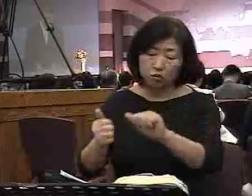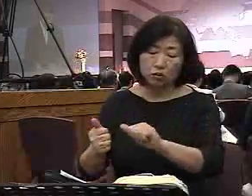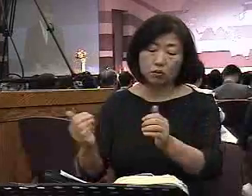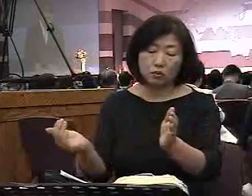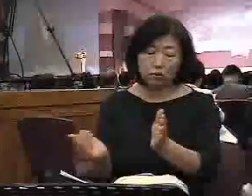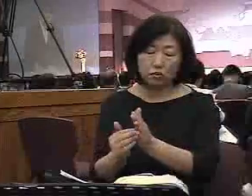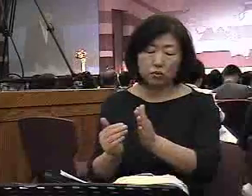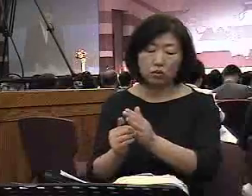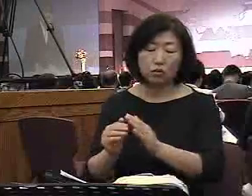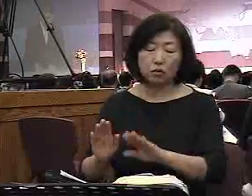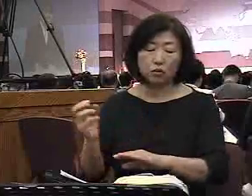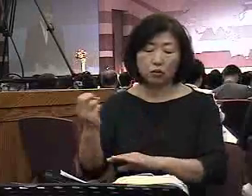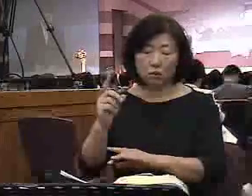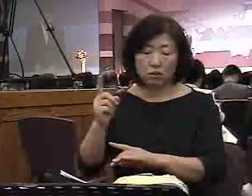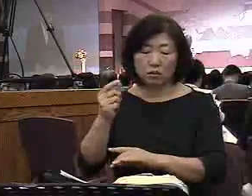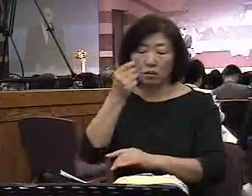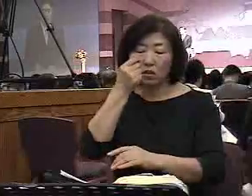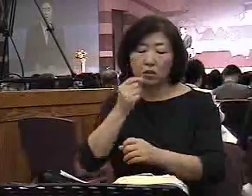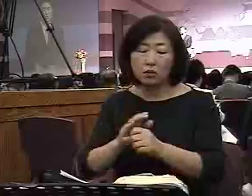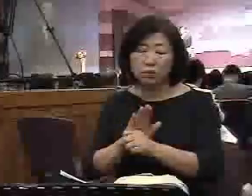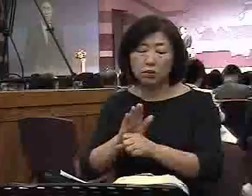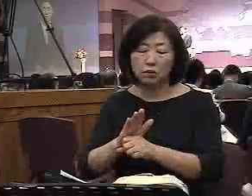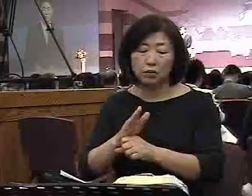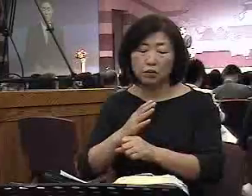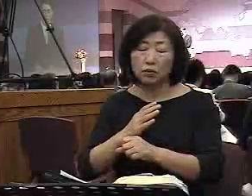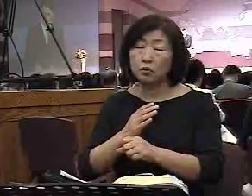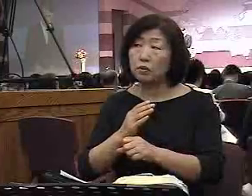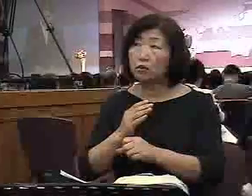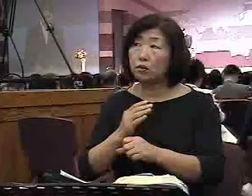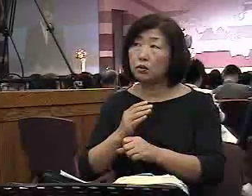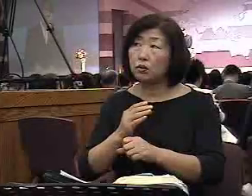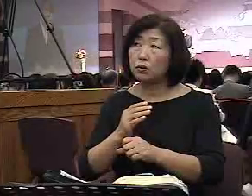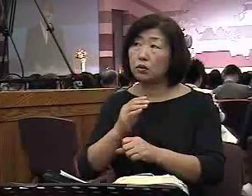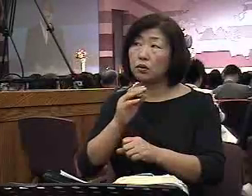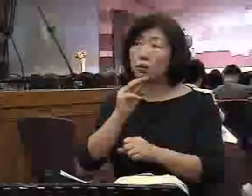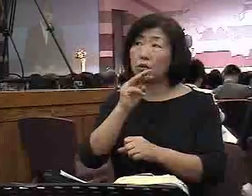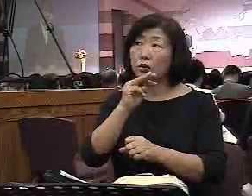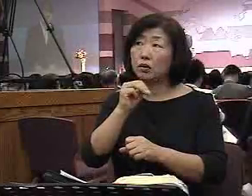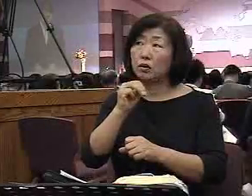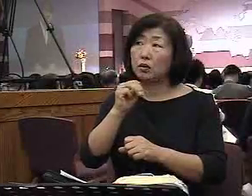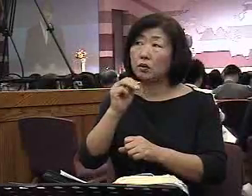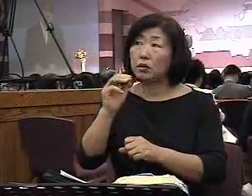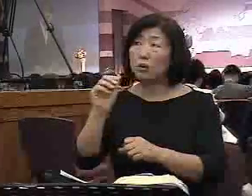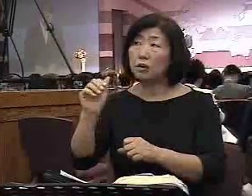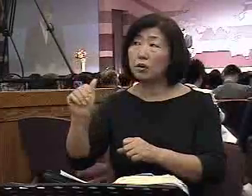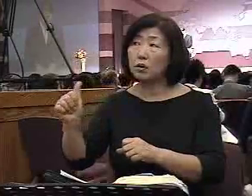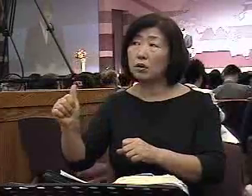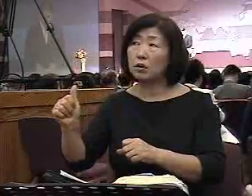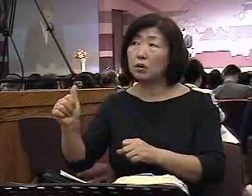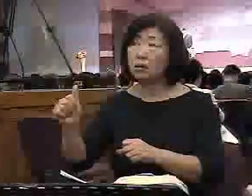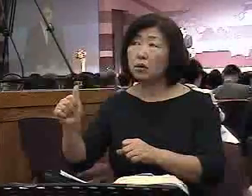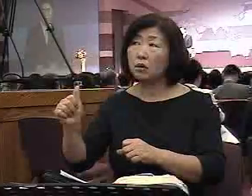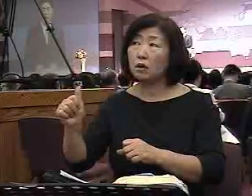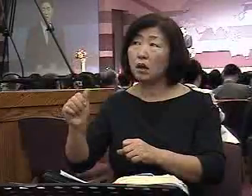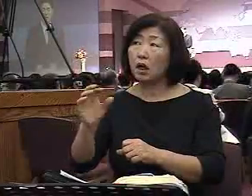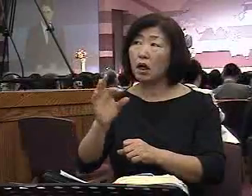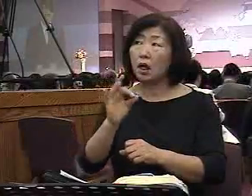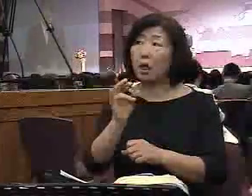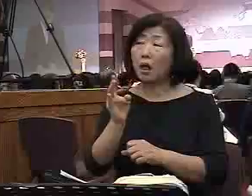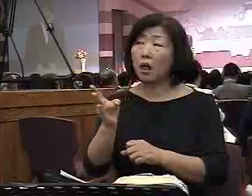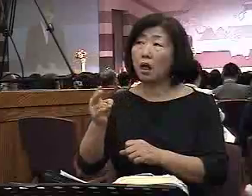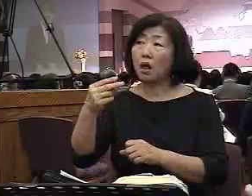소천하셨습니다. 또 한 가지 슬픈 소식이 있습니다. 저희 교회 미드 LA 일목장을 섬기시는